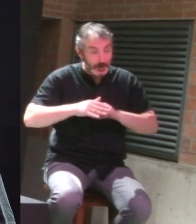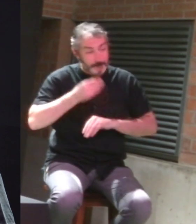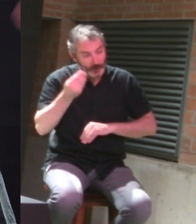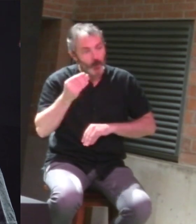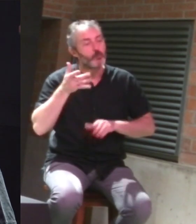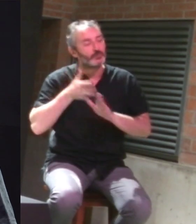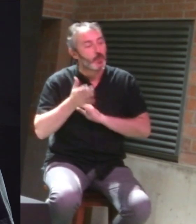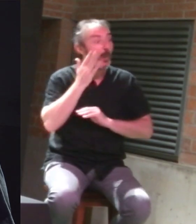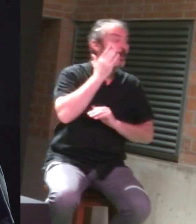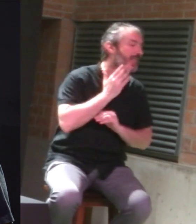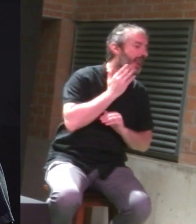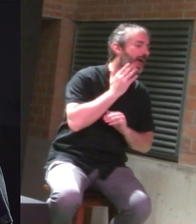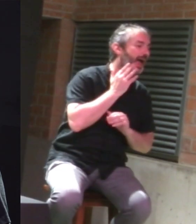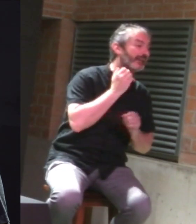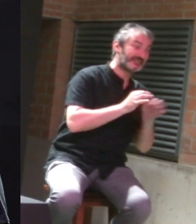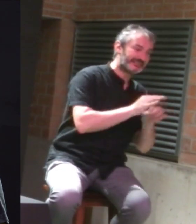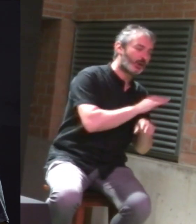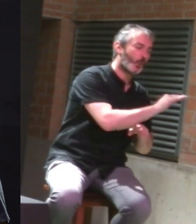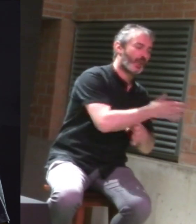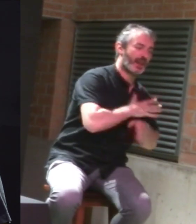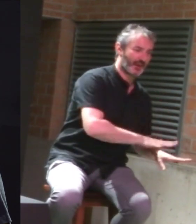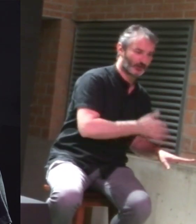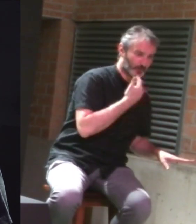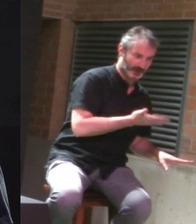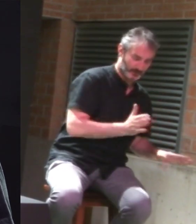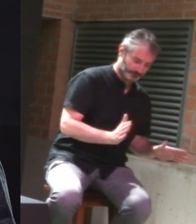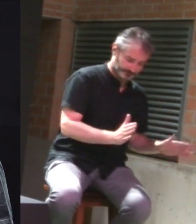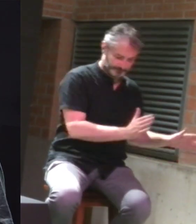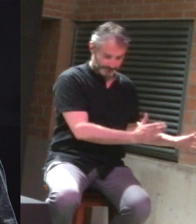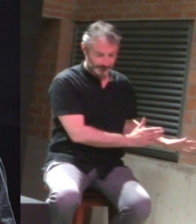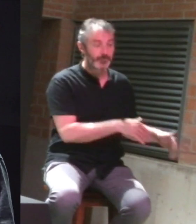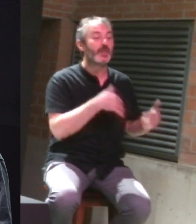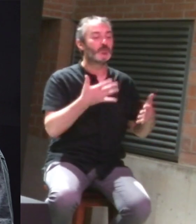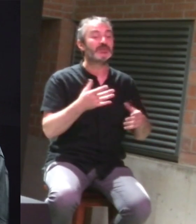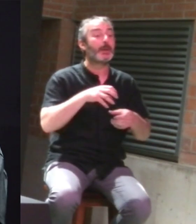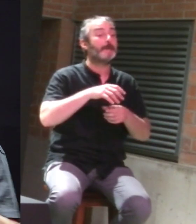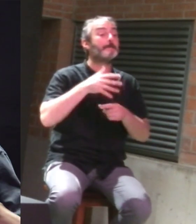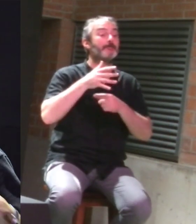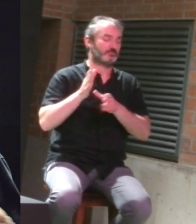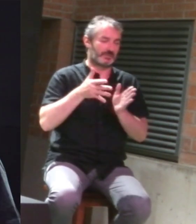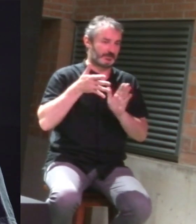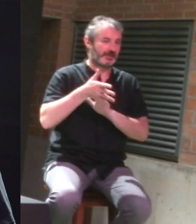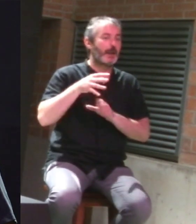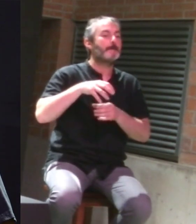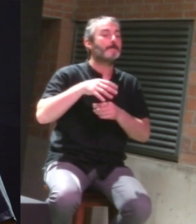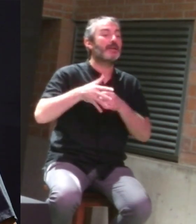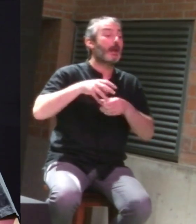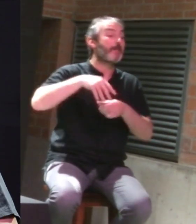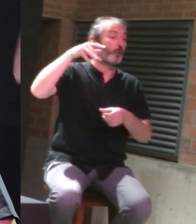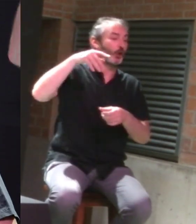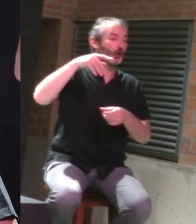Bien, aunque las mujeres de la Federación Sindical Textil de las tres clases de vapor, que será la organización que antes agrupará a